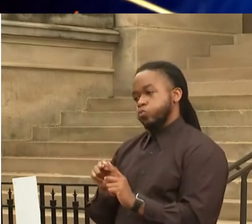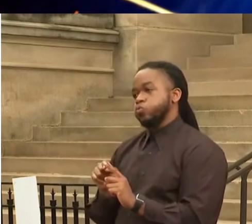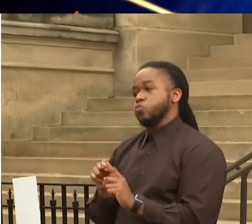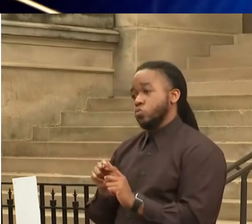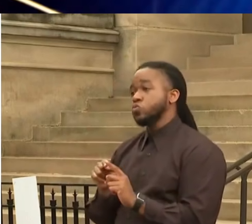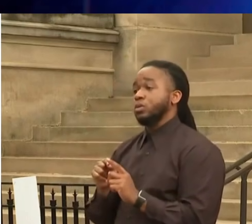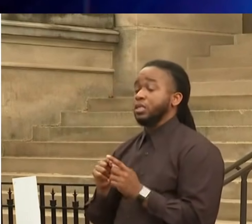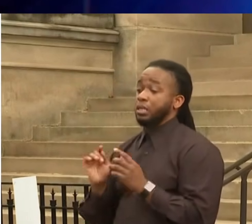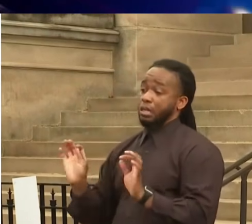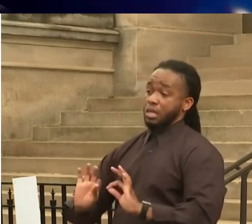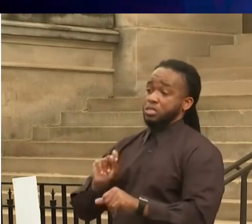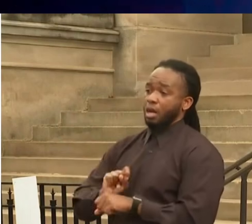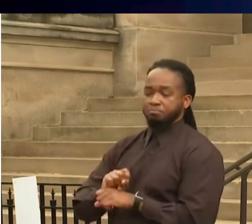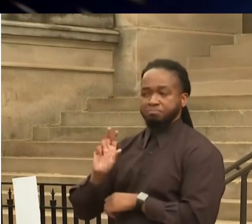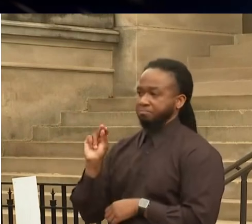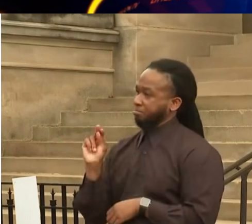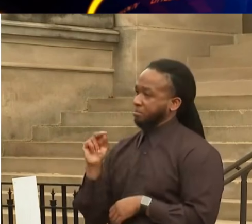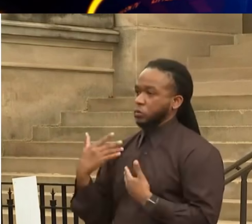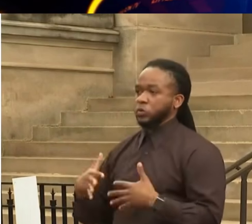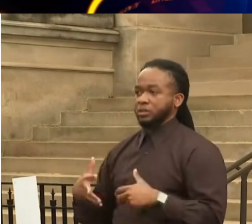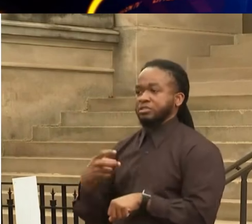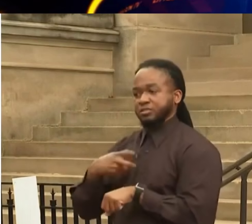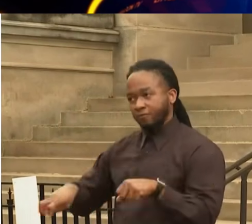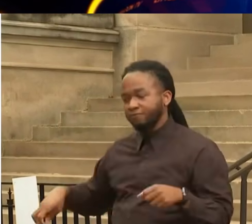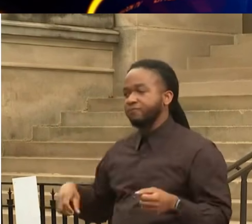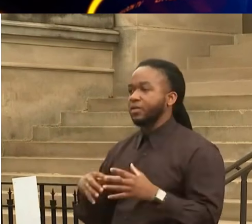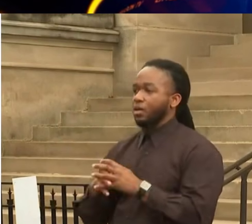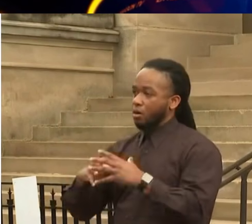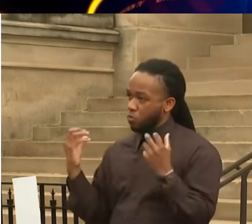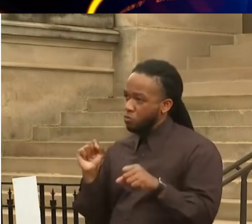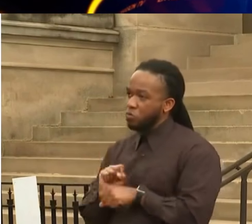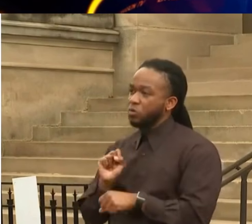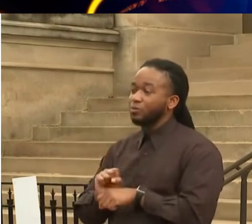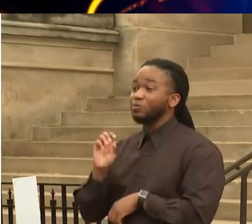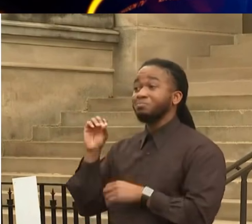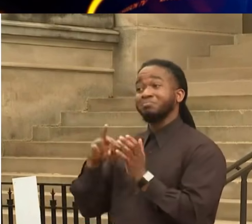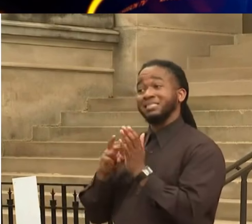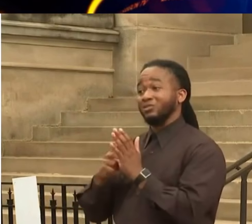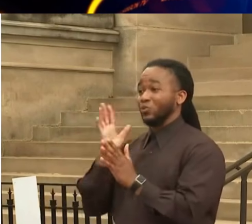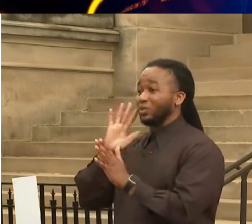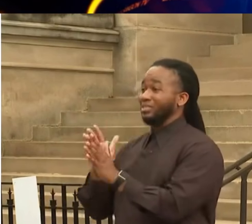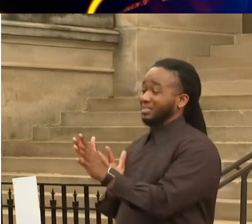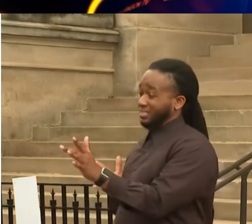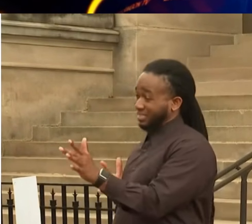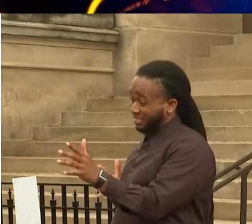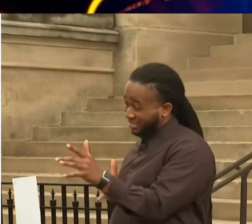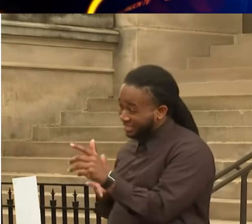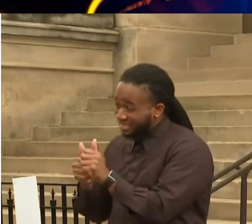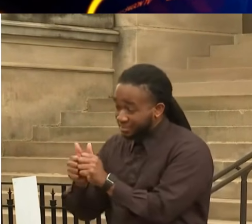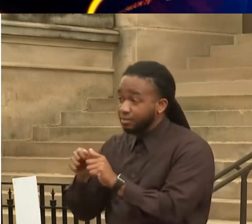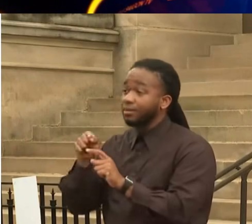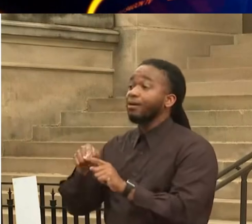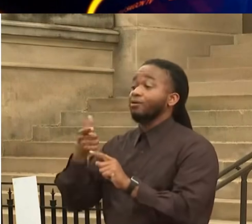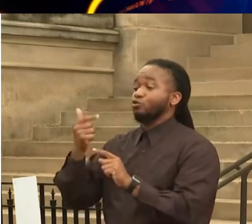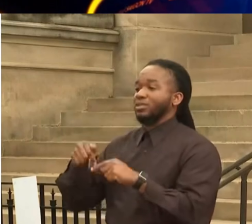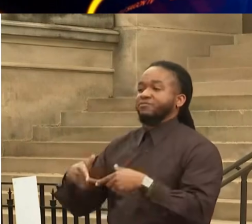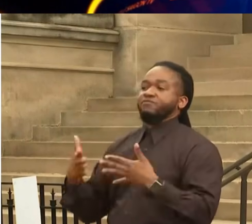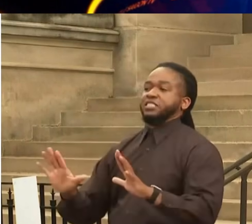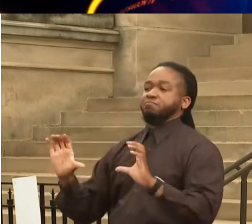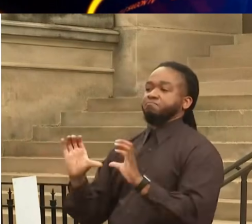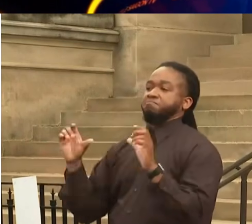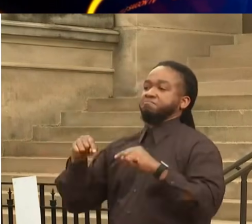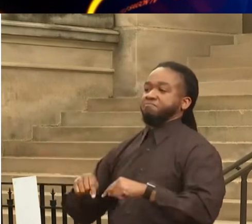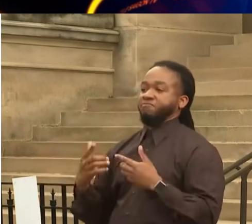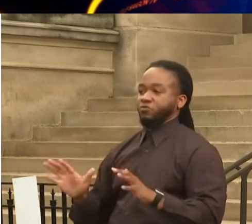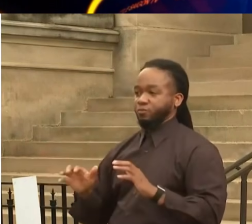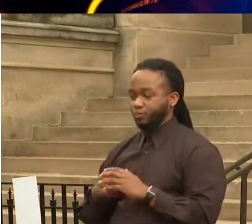ràng hiện nay, và cái ngôn từ này cũng phản ảnh đối với các thành viên đảng Cộng Hòa trong Thượng